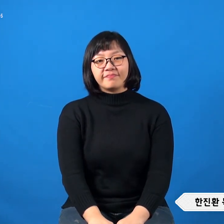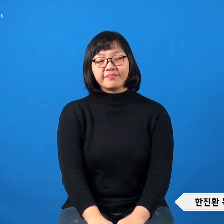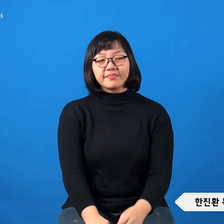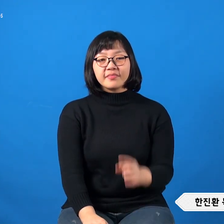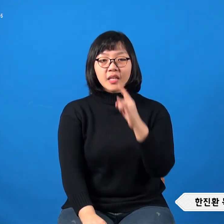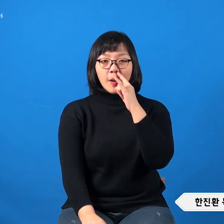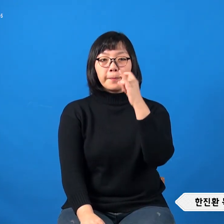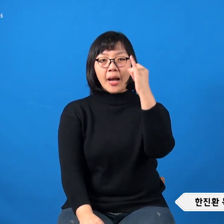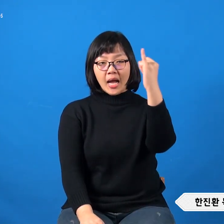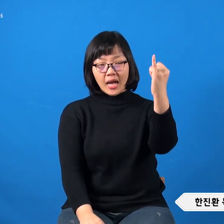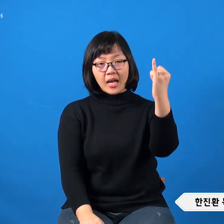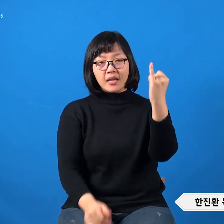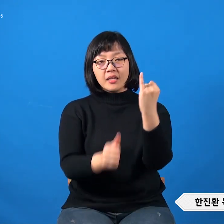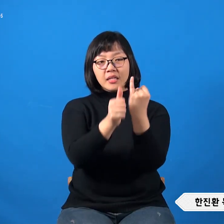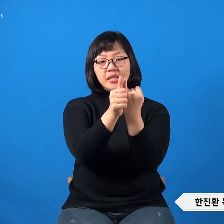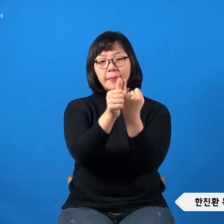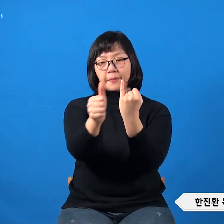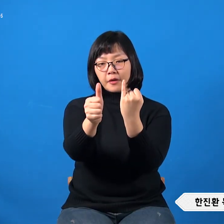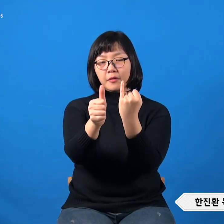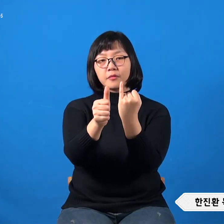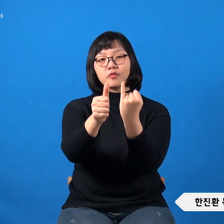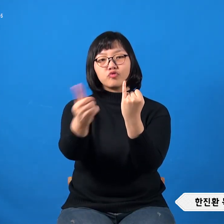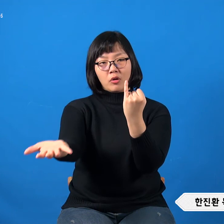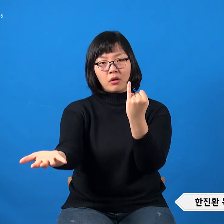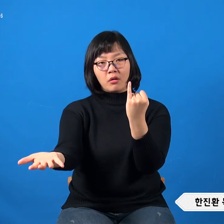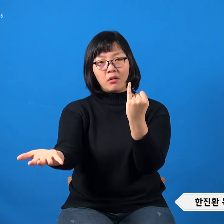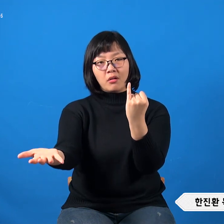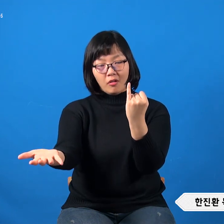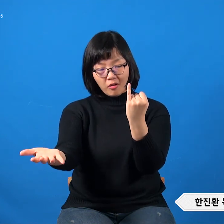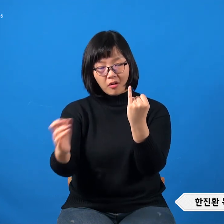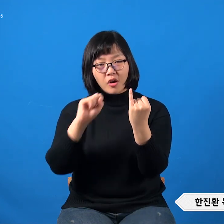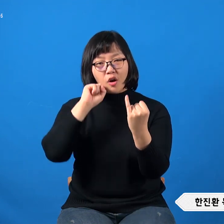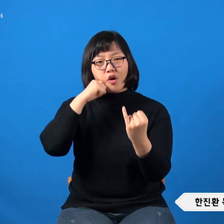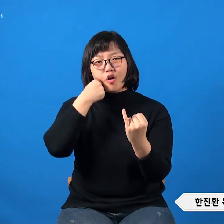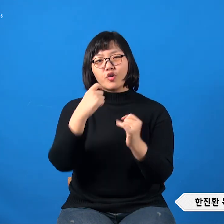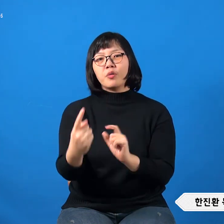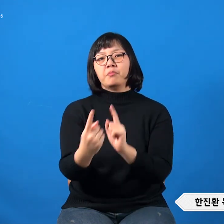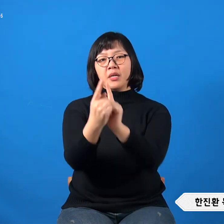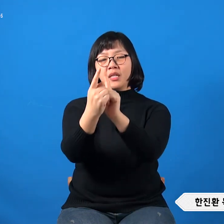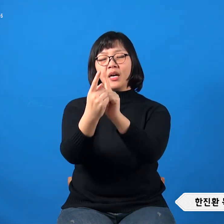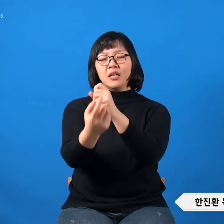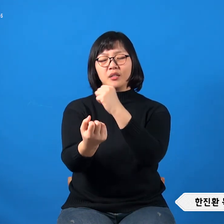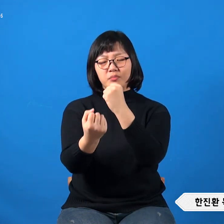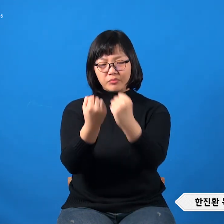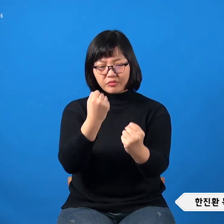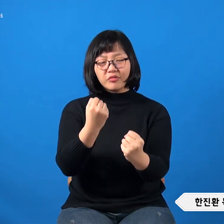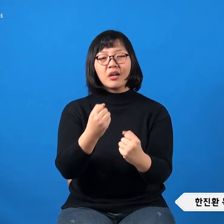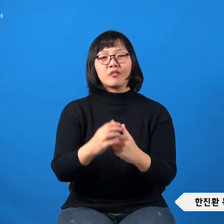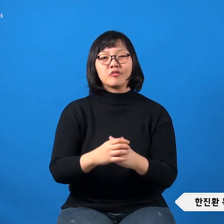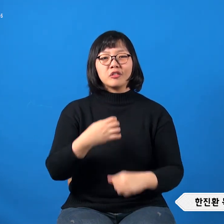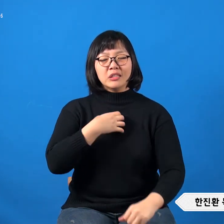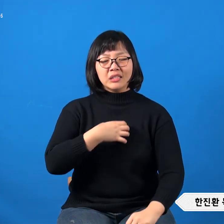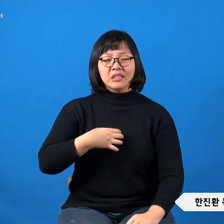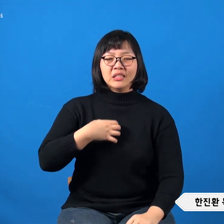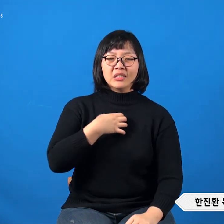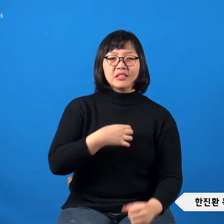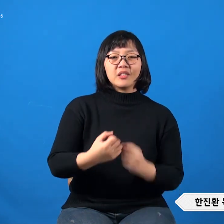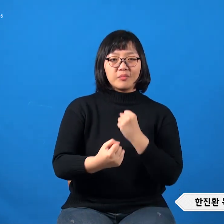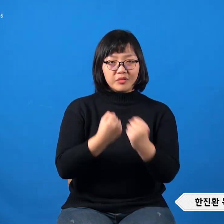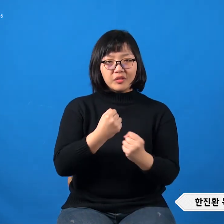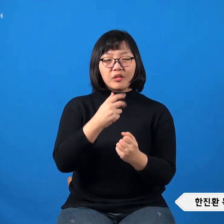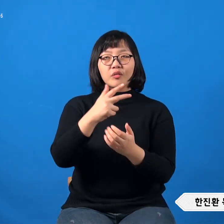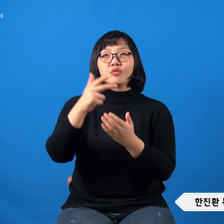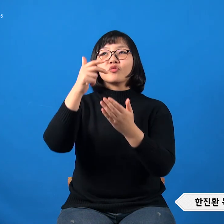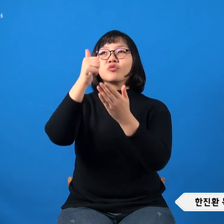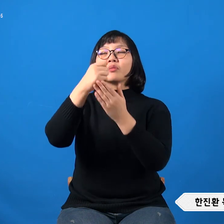그 어머니는 남편을 떠나보내는 엄청난 폭풍을 만났는데 그 폭풍 속에서 주님의 음성을